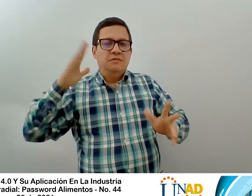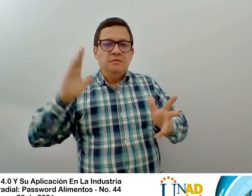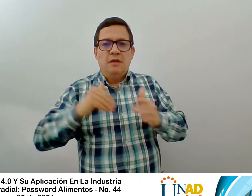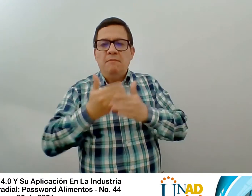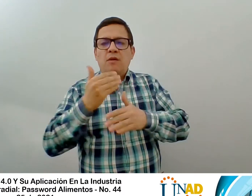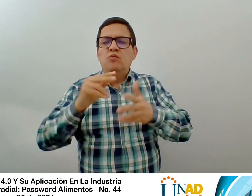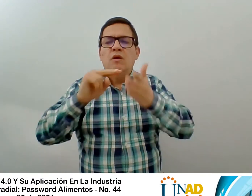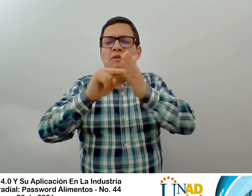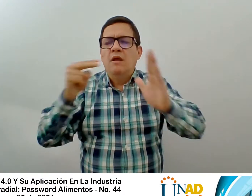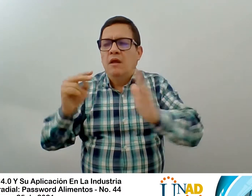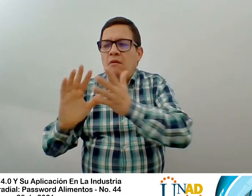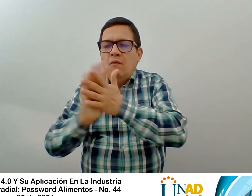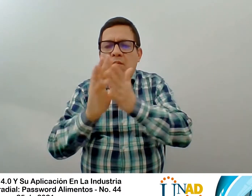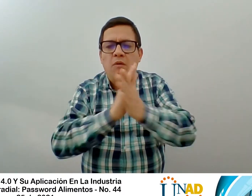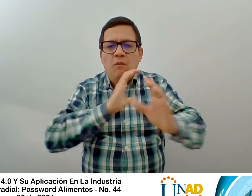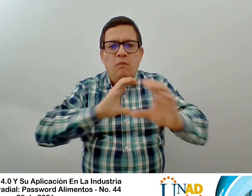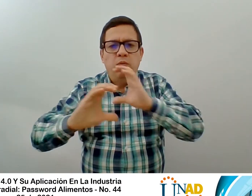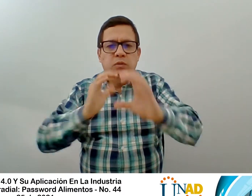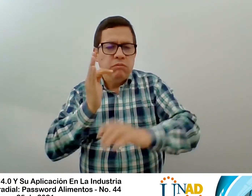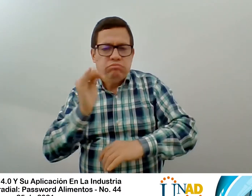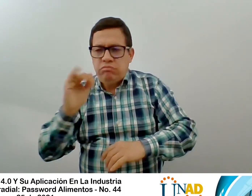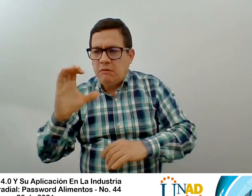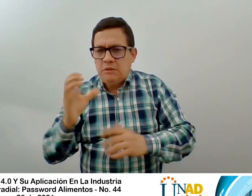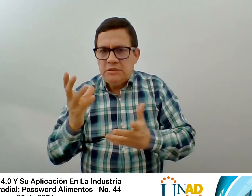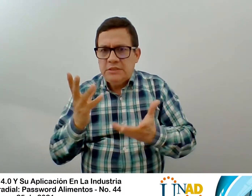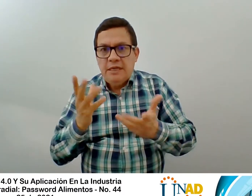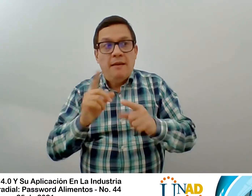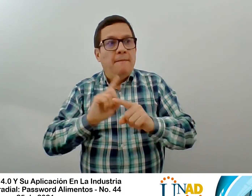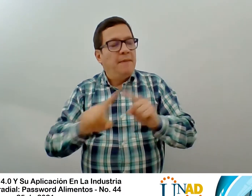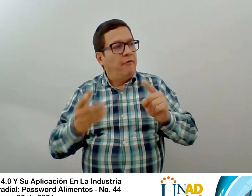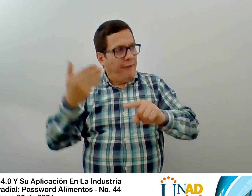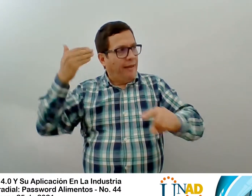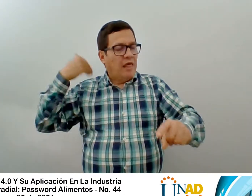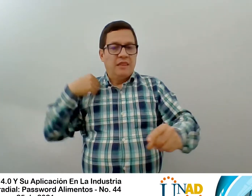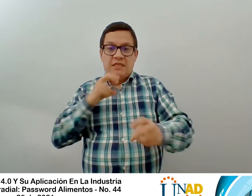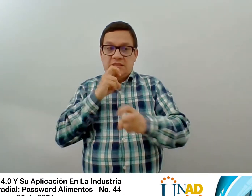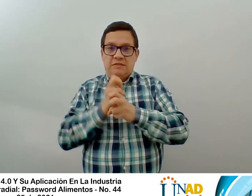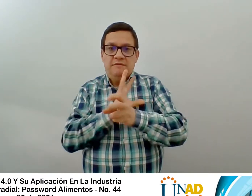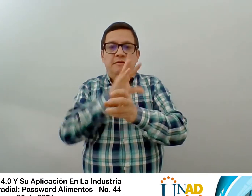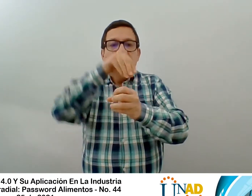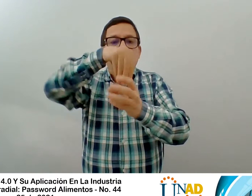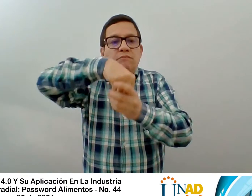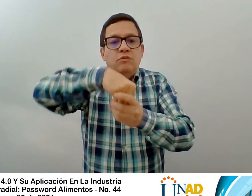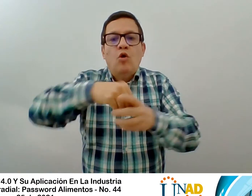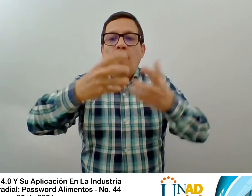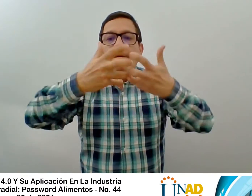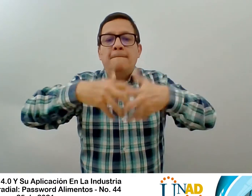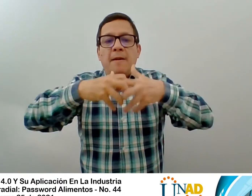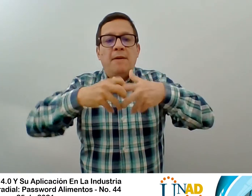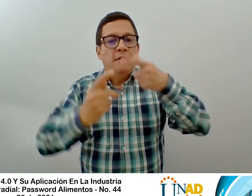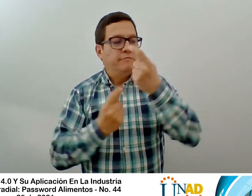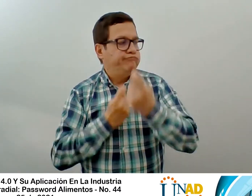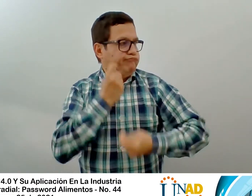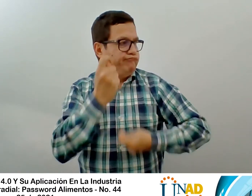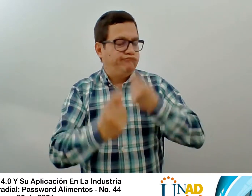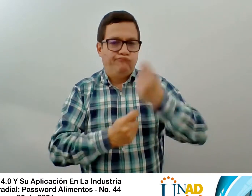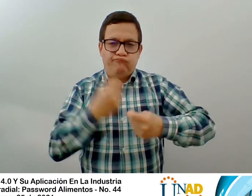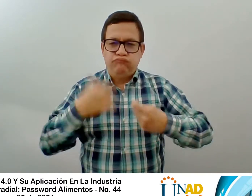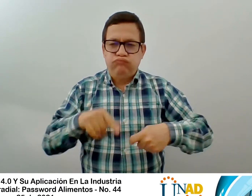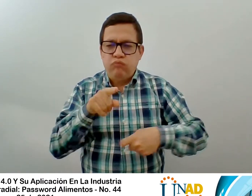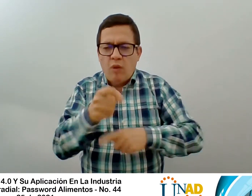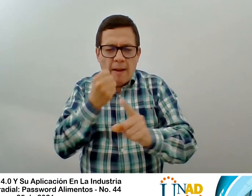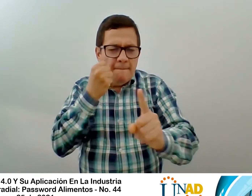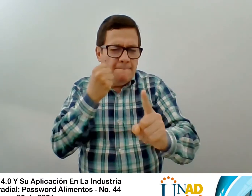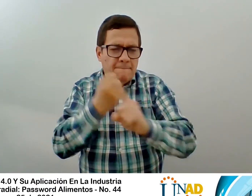teníamos el campo para abonar en las tecnologías de información. Sin embargo, no se habían podido involucrar a ciertos procesos, en este caso los